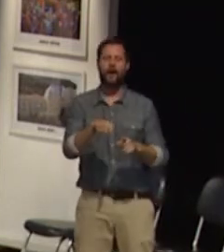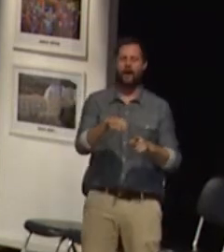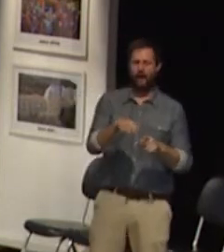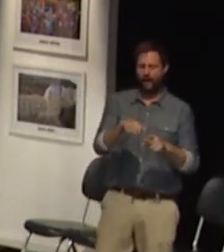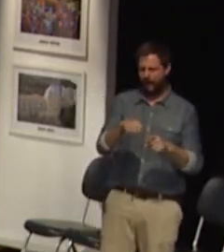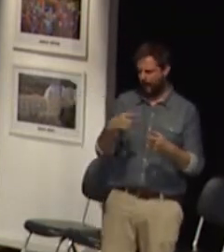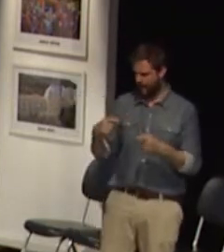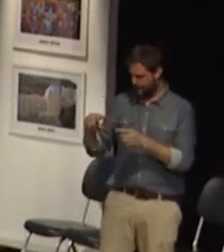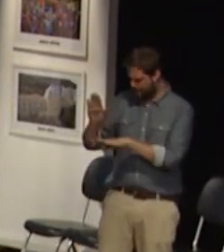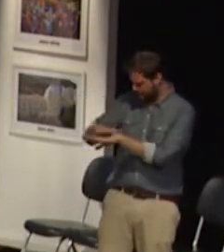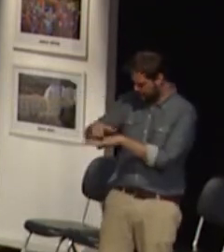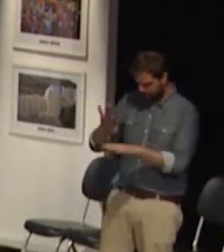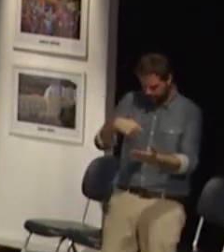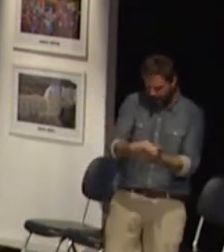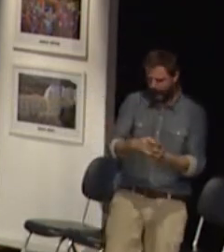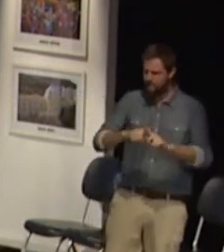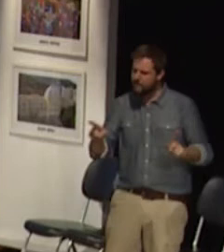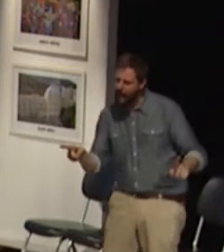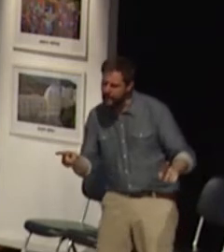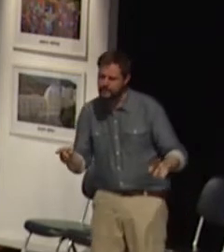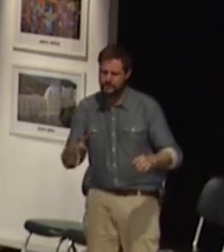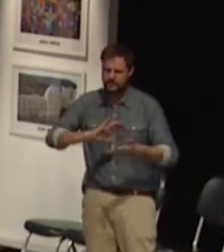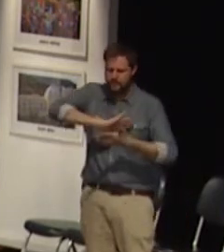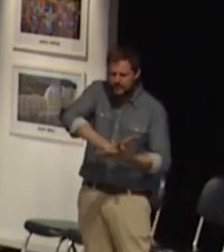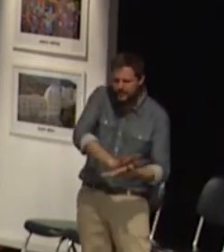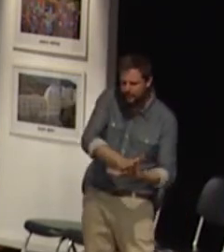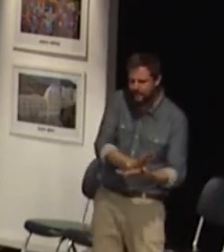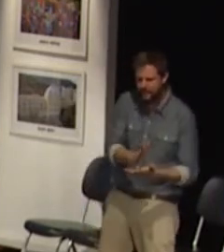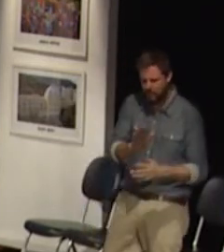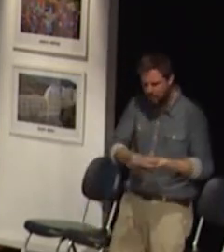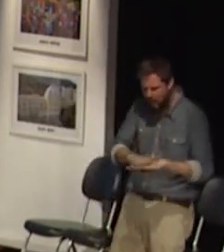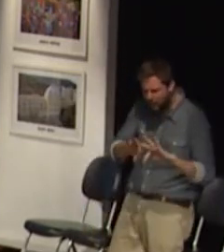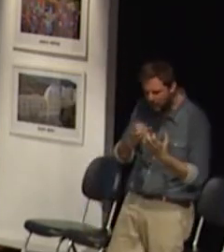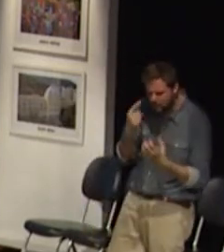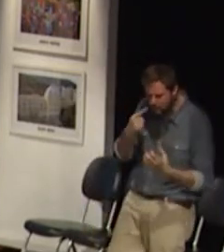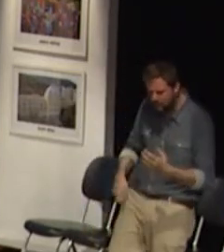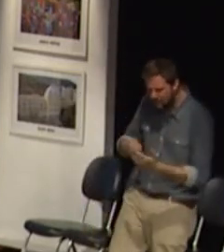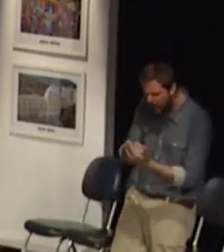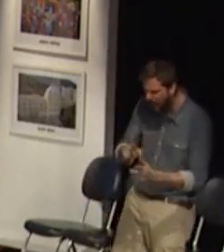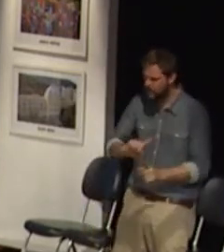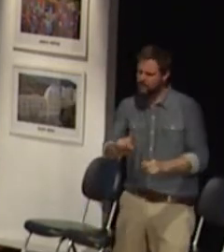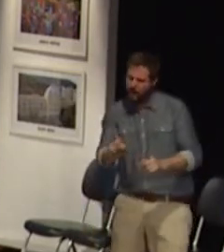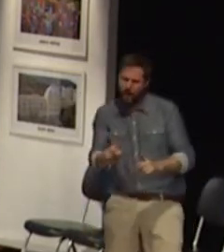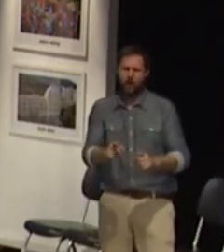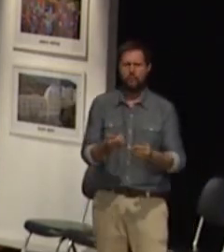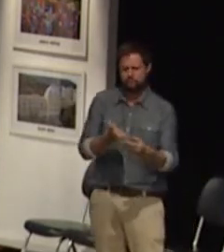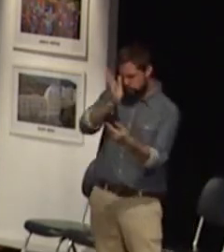a gente precisa estar vendo isso, né? Então, ele paga a faculdade, mais o intérprete, o próprio surdo, não, a